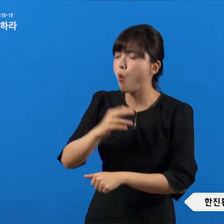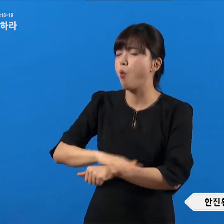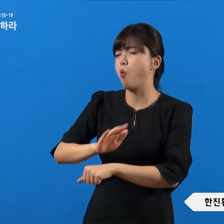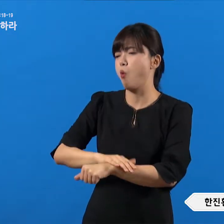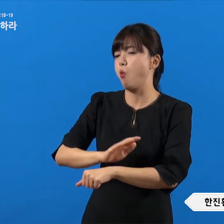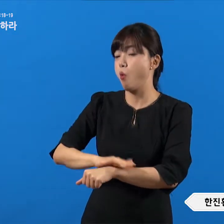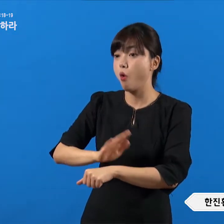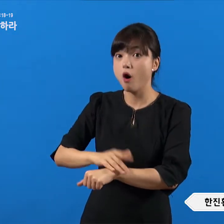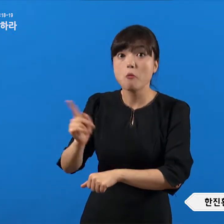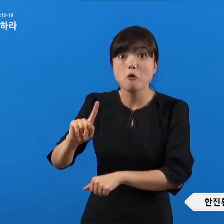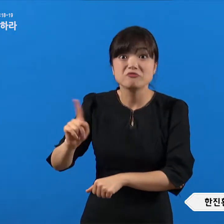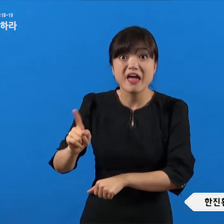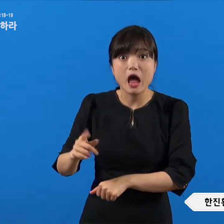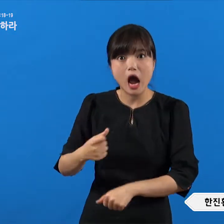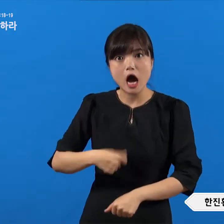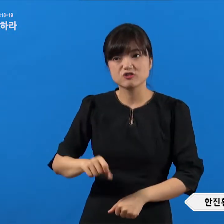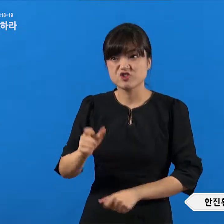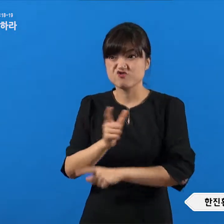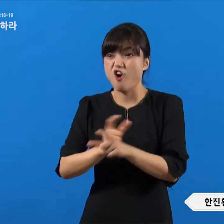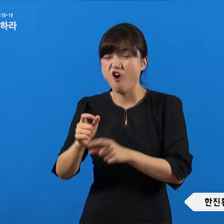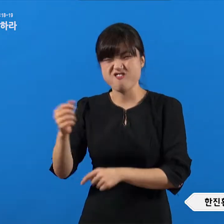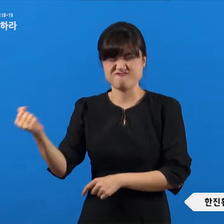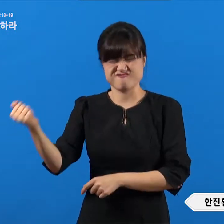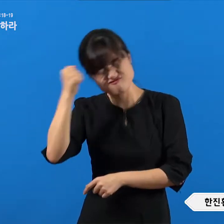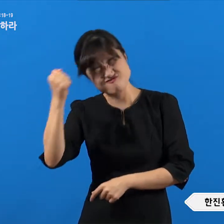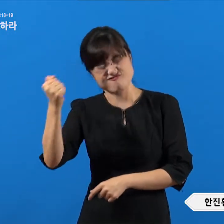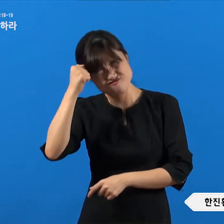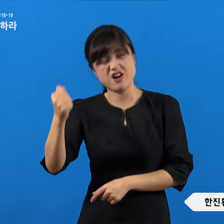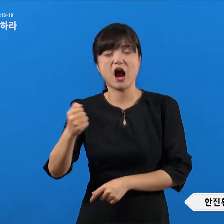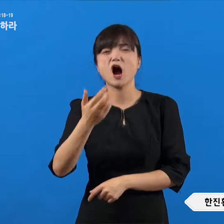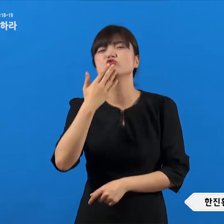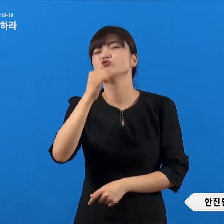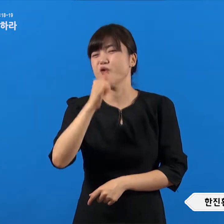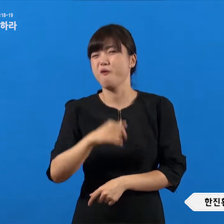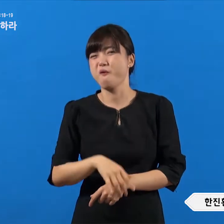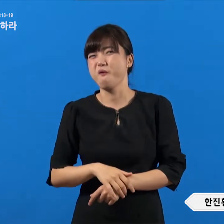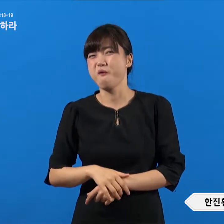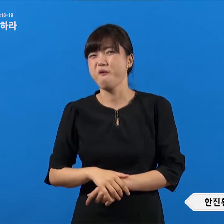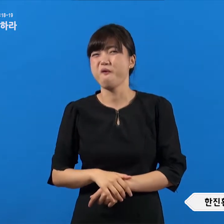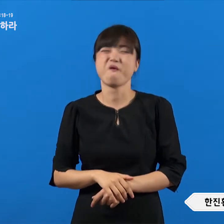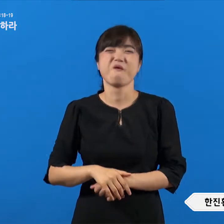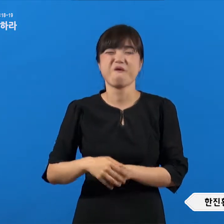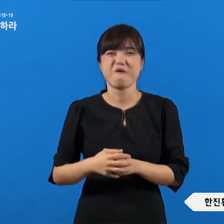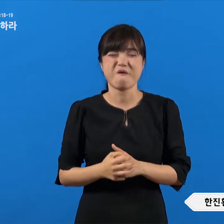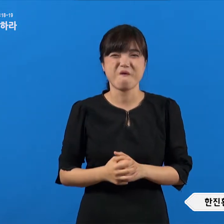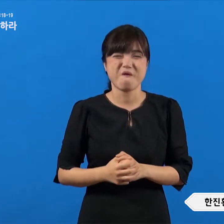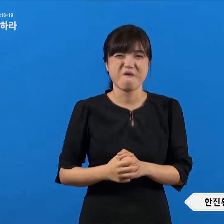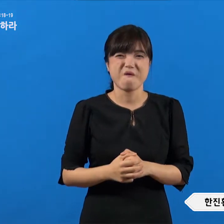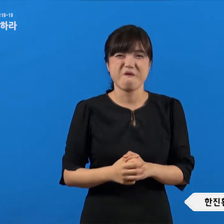금방 시멘트 바닥에 머리를 들이밀고 엄마 나 여기도 박을 수 있어? 그럽니다.